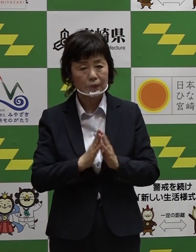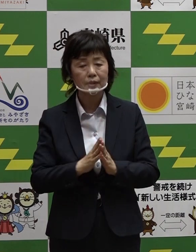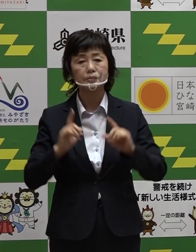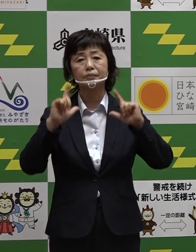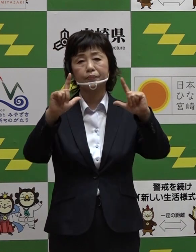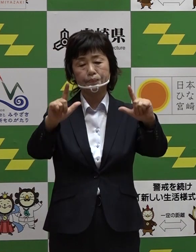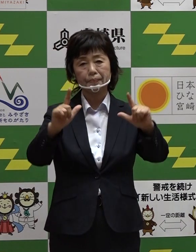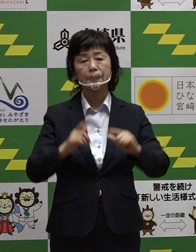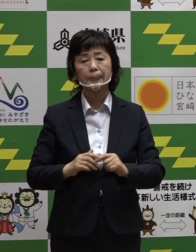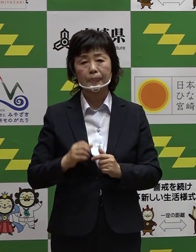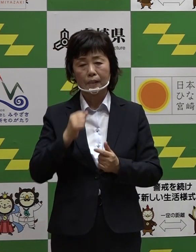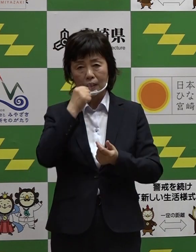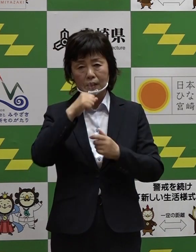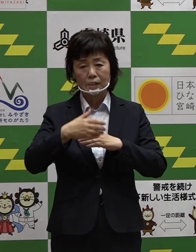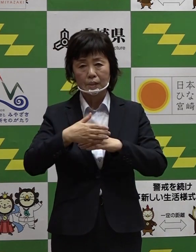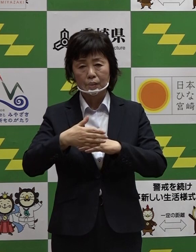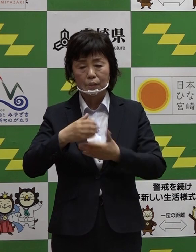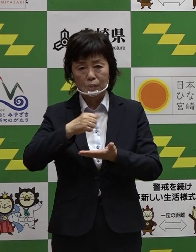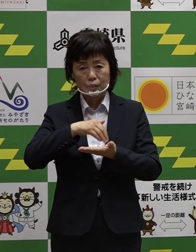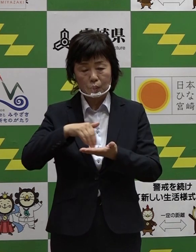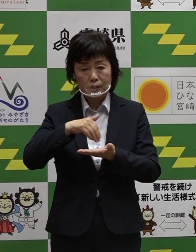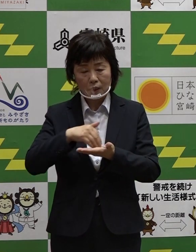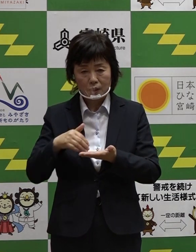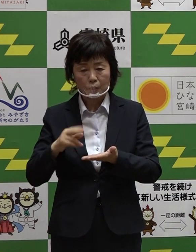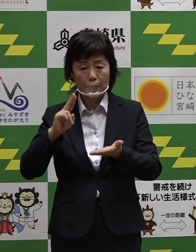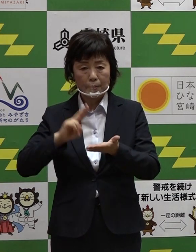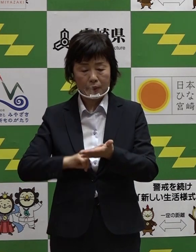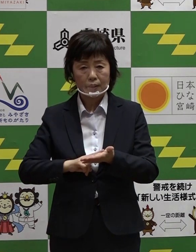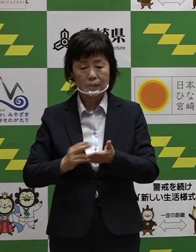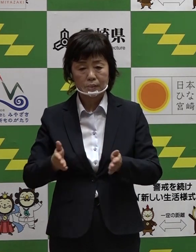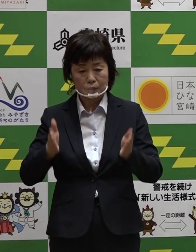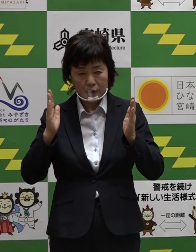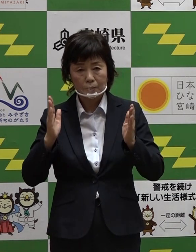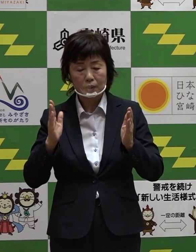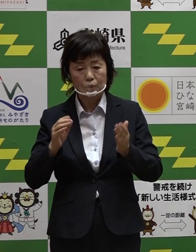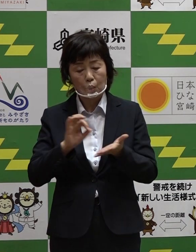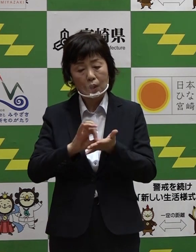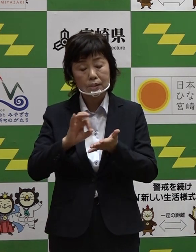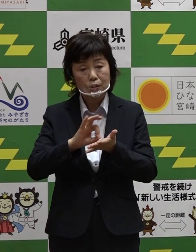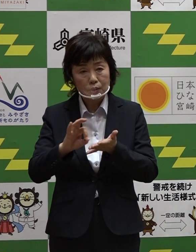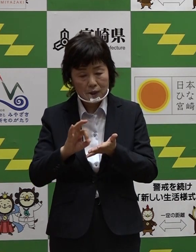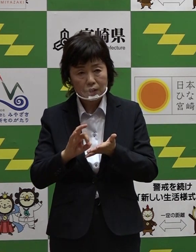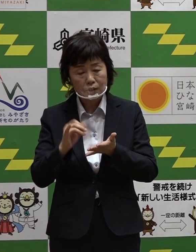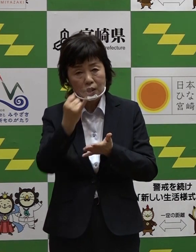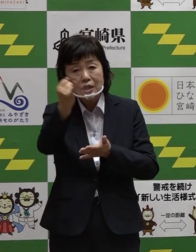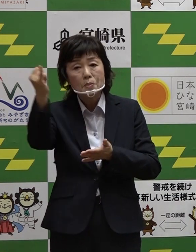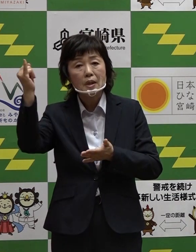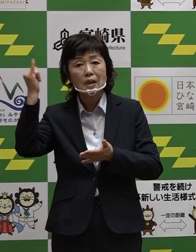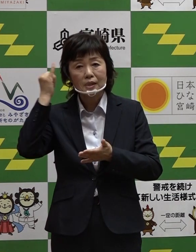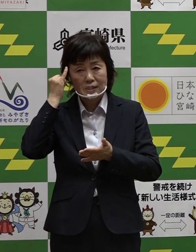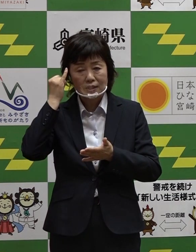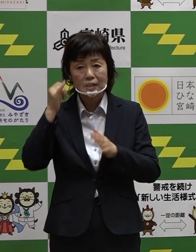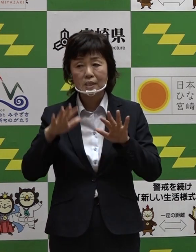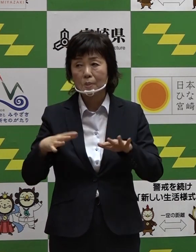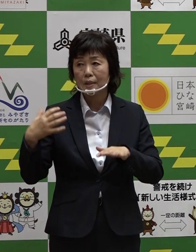予算を議決をいただければそれをこう活用していくというようなイメージはですね、今